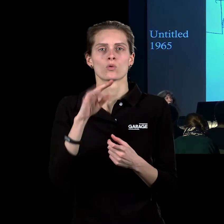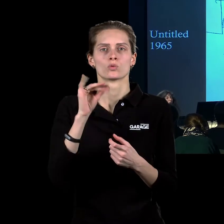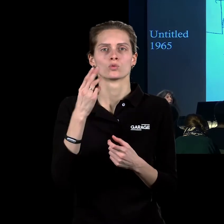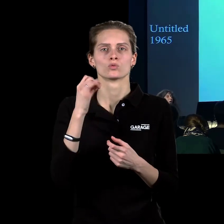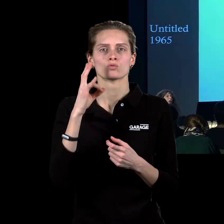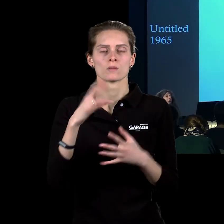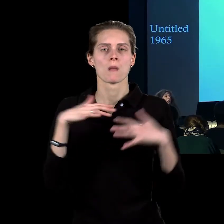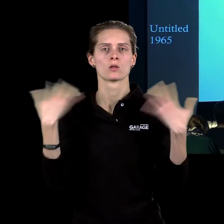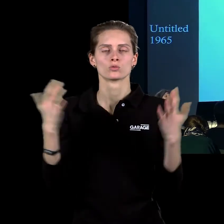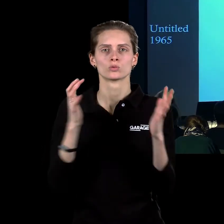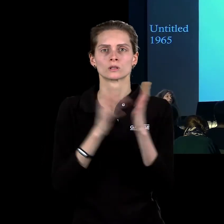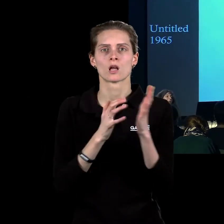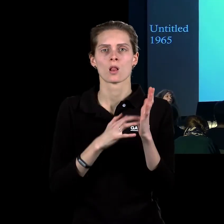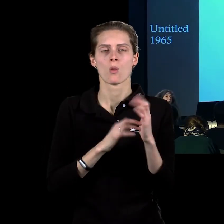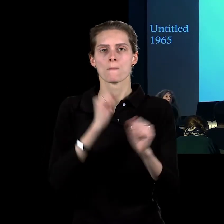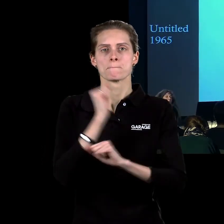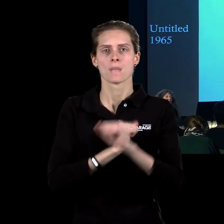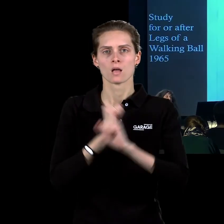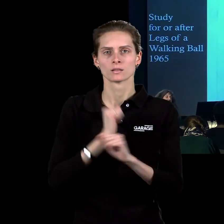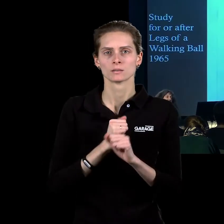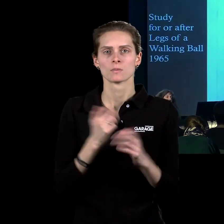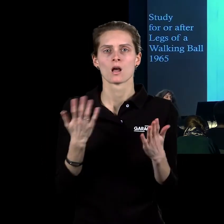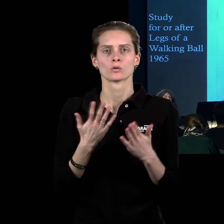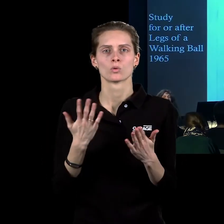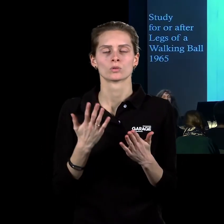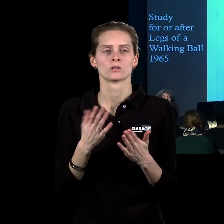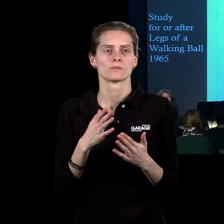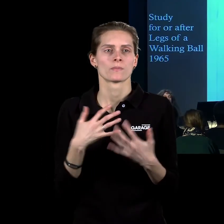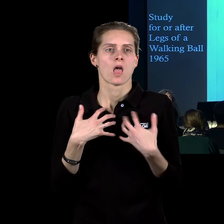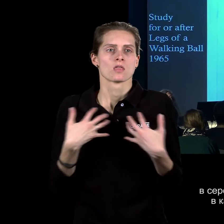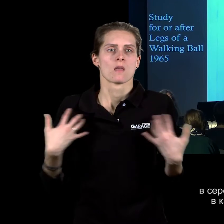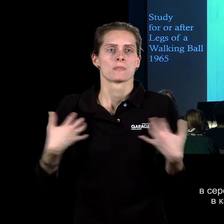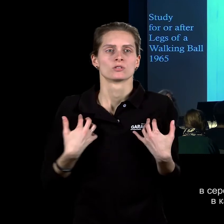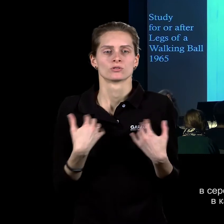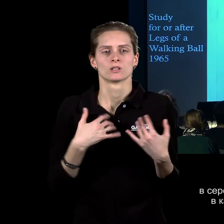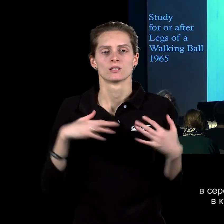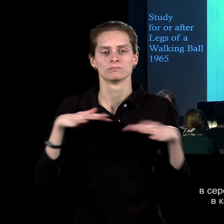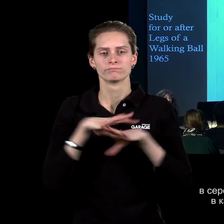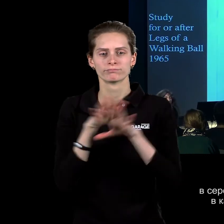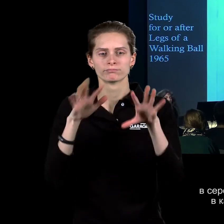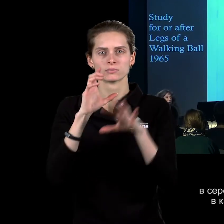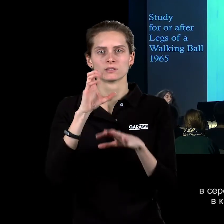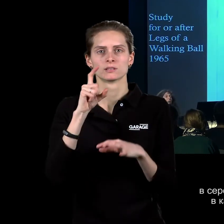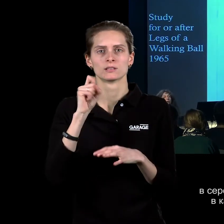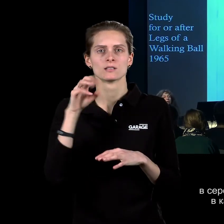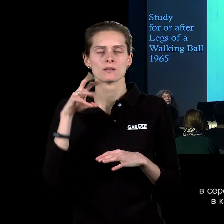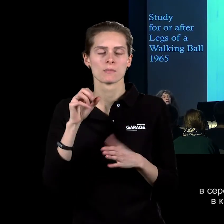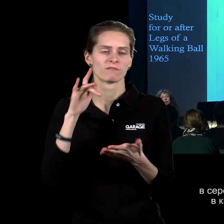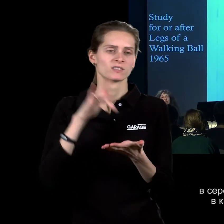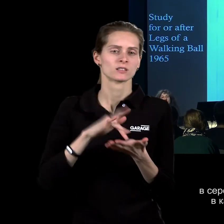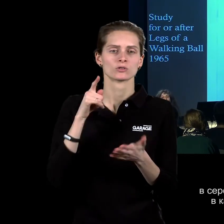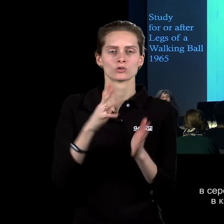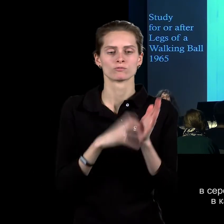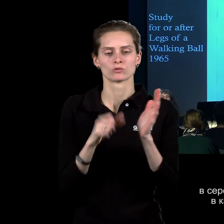дюшановское «Большое стекло» механизмы, как бы и некие анатомические схемы в середине 60-х годов